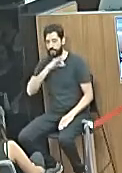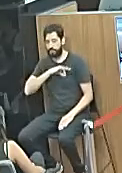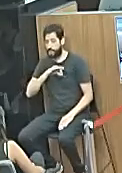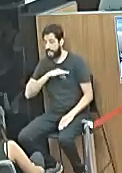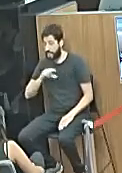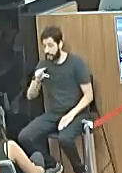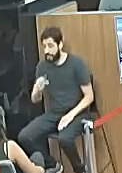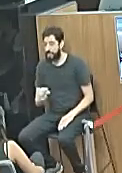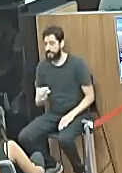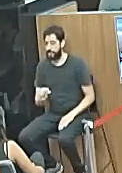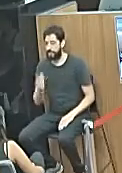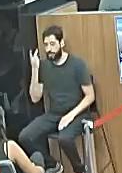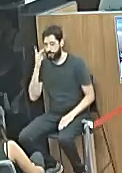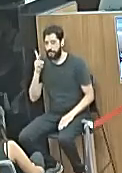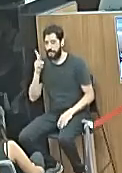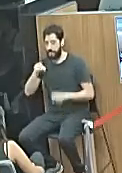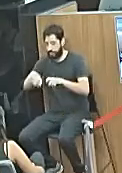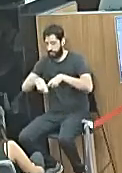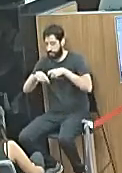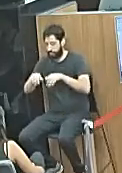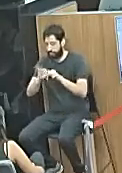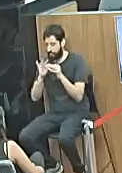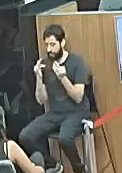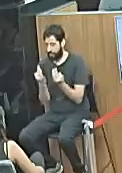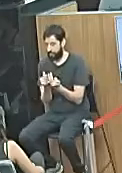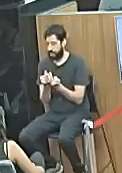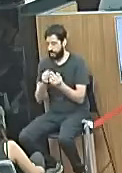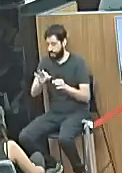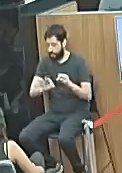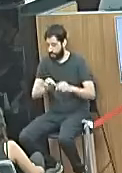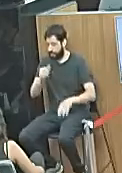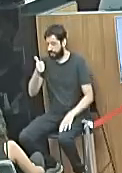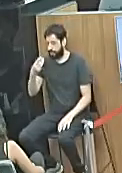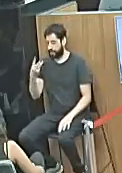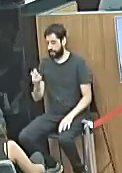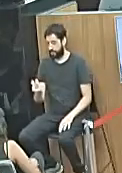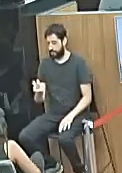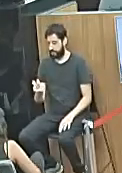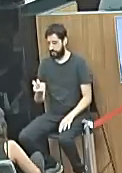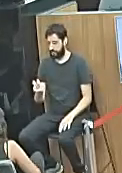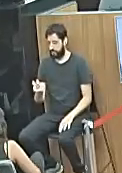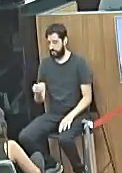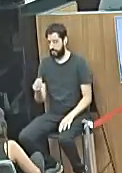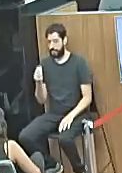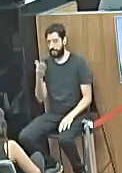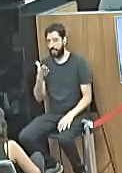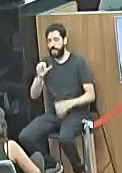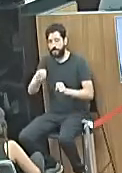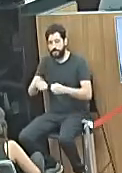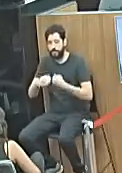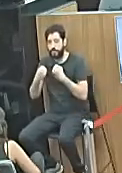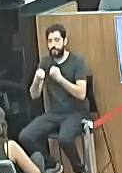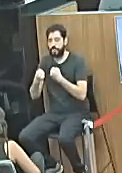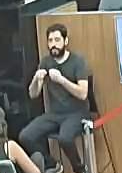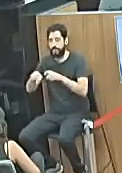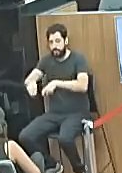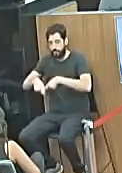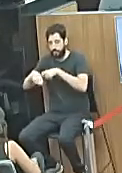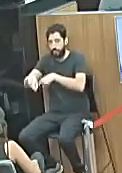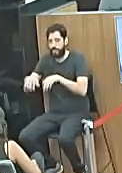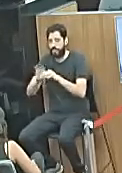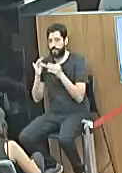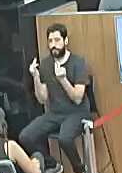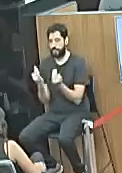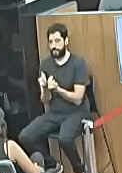agricultores familiares do programa 135 visando o fortalecimento da agricultura familiar